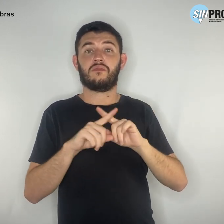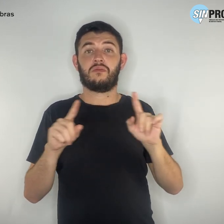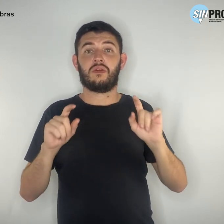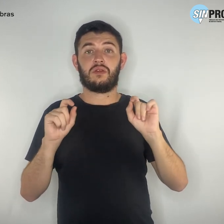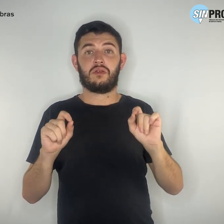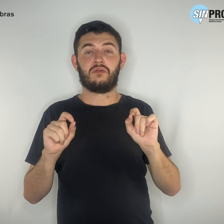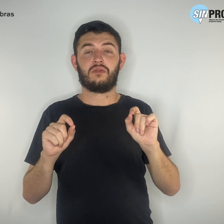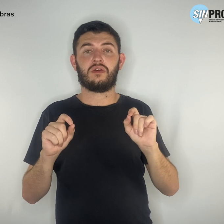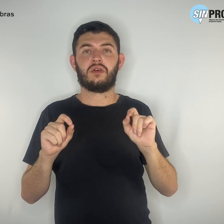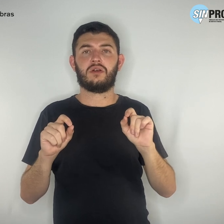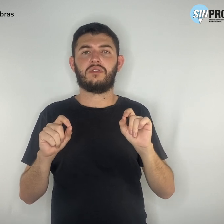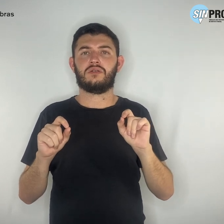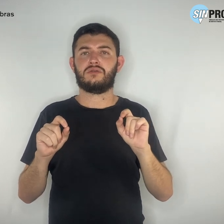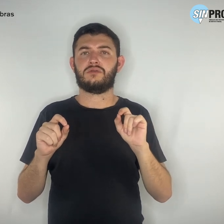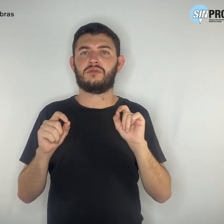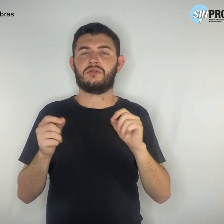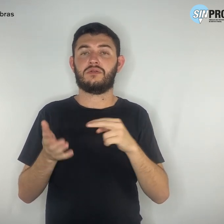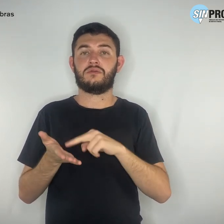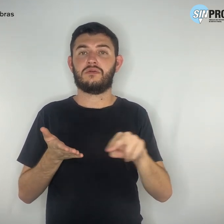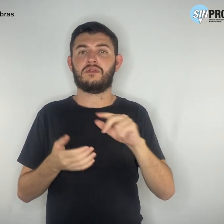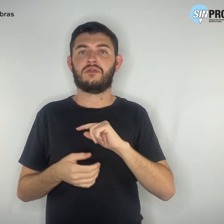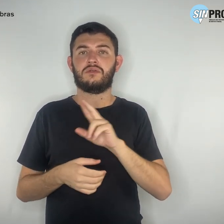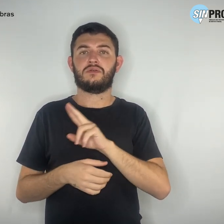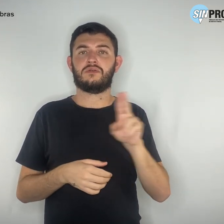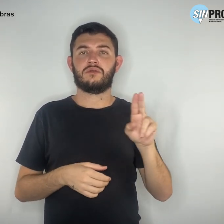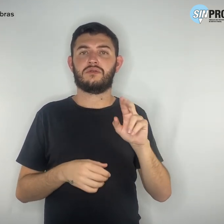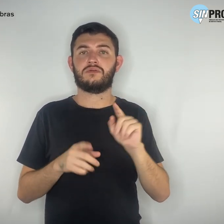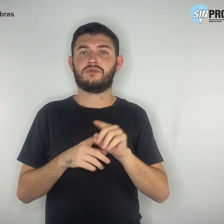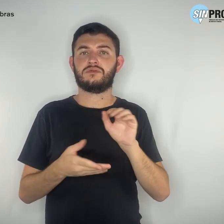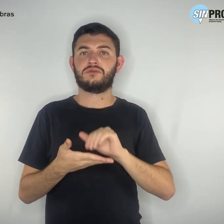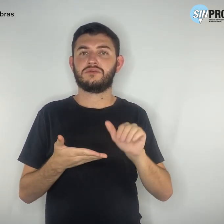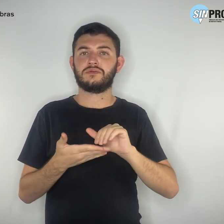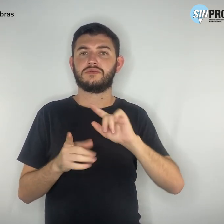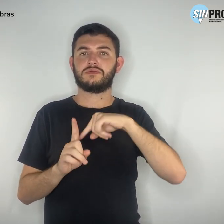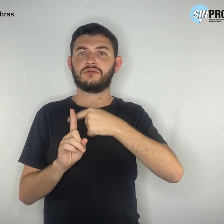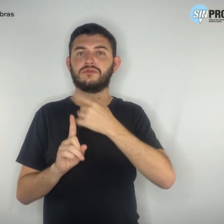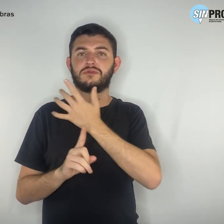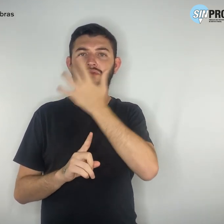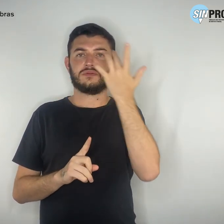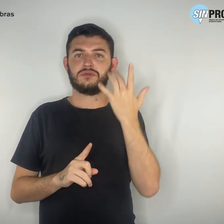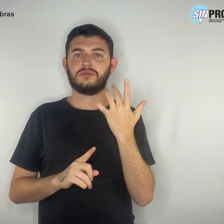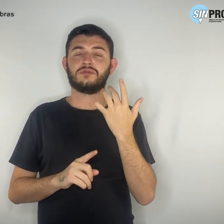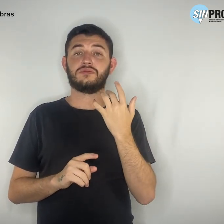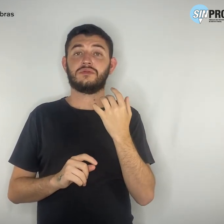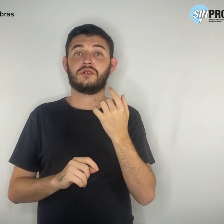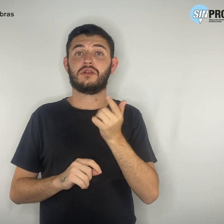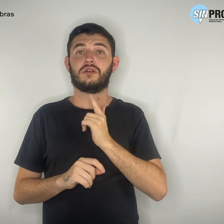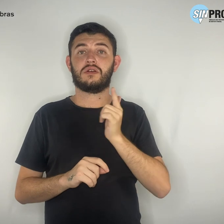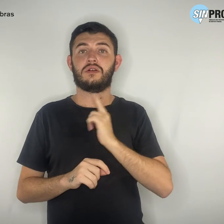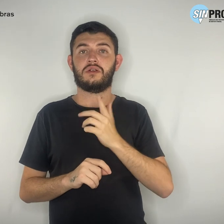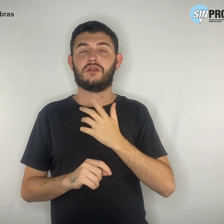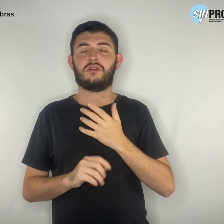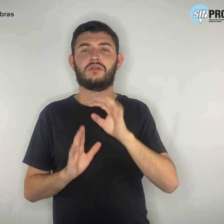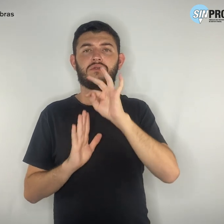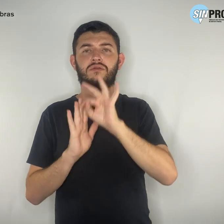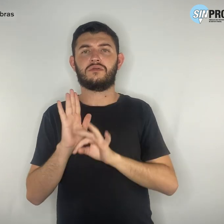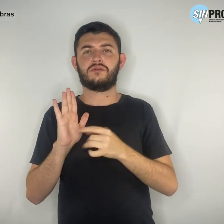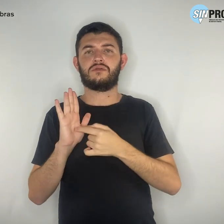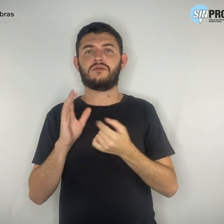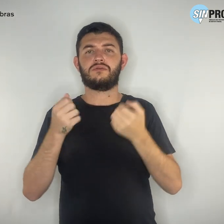inicia com o nome do escritório e o da vítima e segue um texto dizendo que a Câmara de